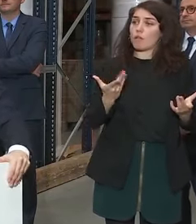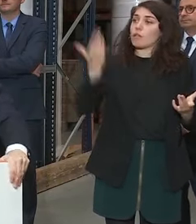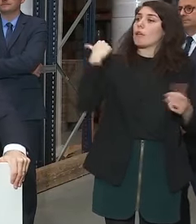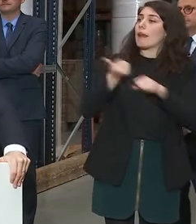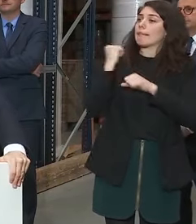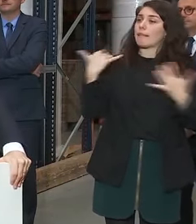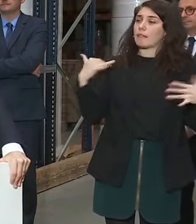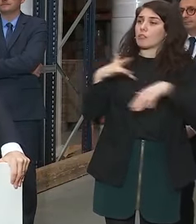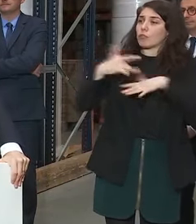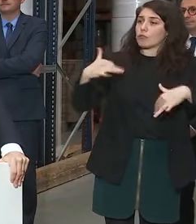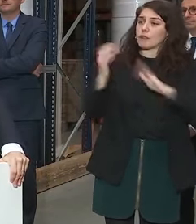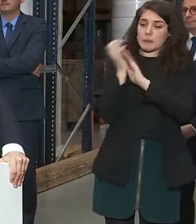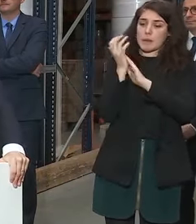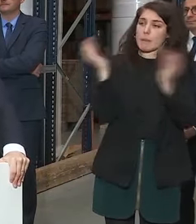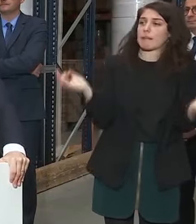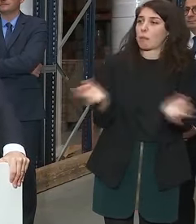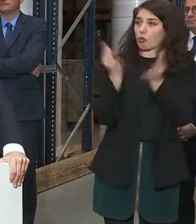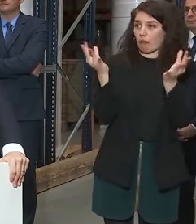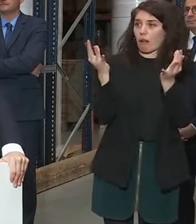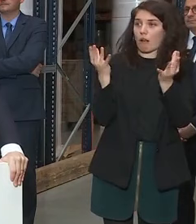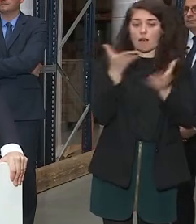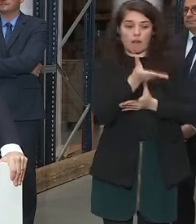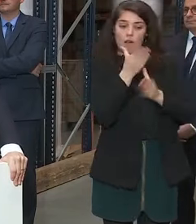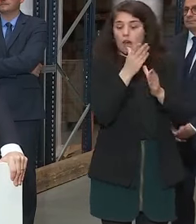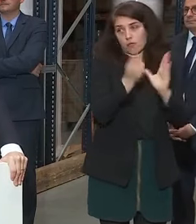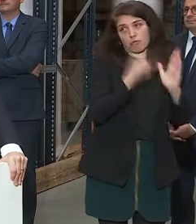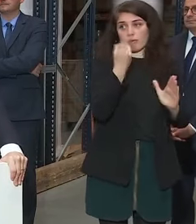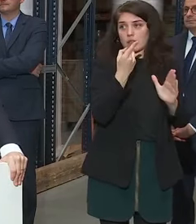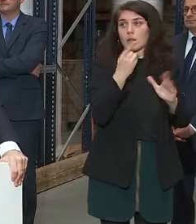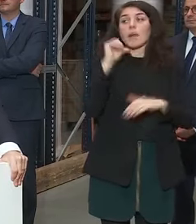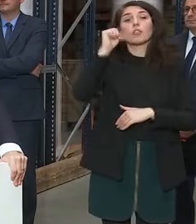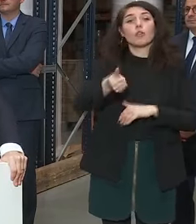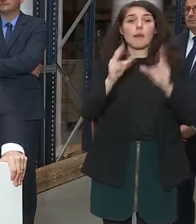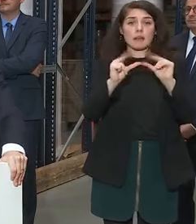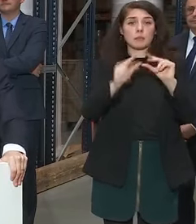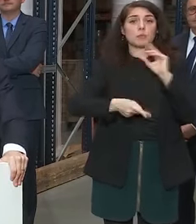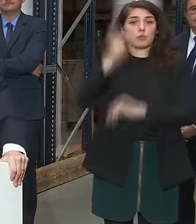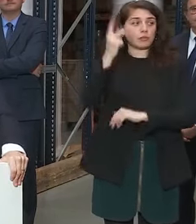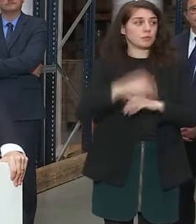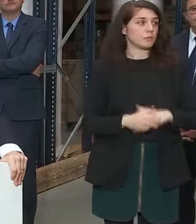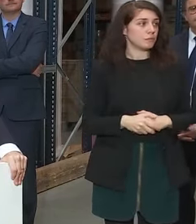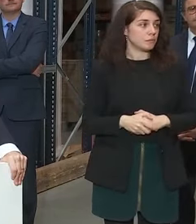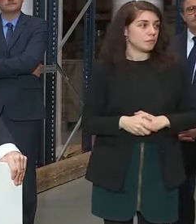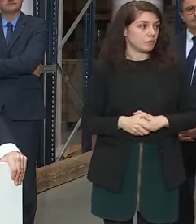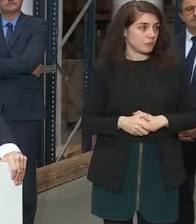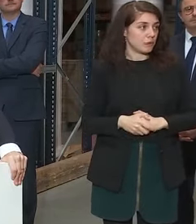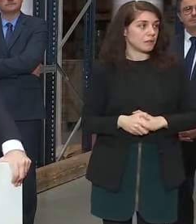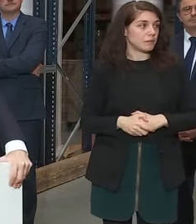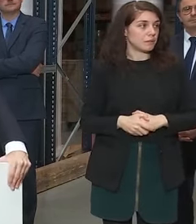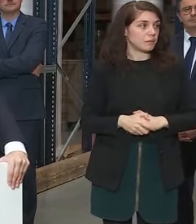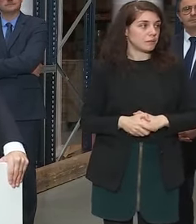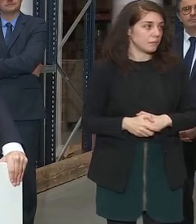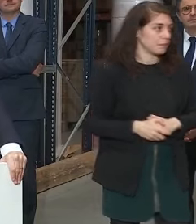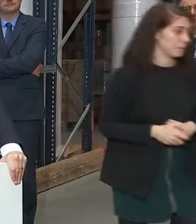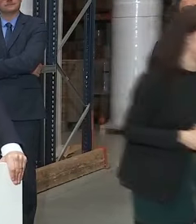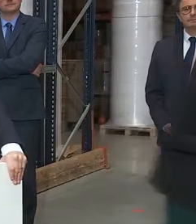l'année dernière avec une prime exceptionnelle. Les modalités en seront décrites par le gouvernement demain. Vous avez dit à l'instant avoir une pensée pour